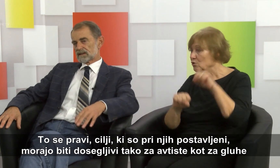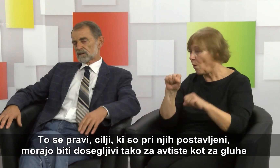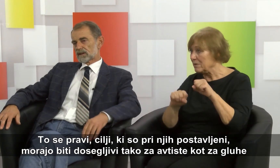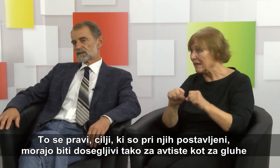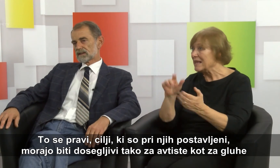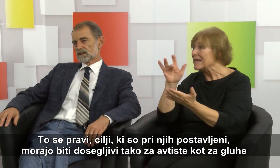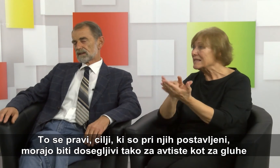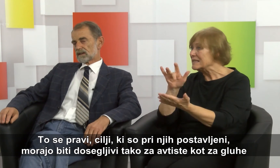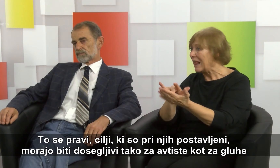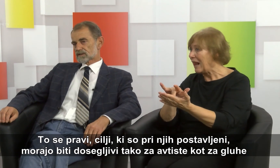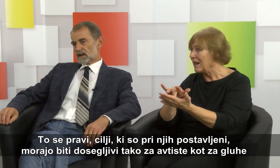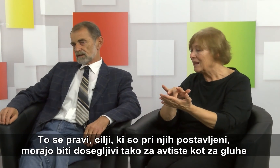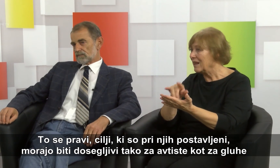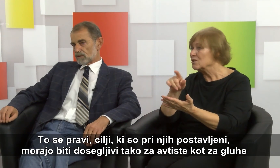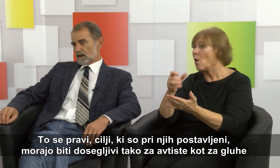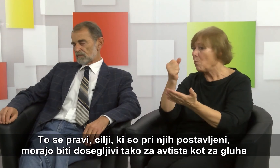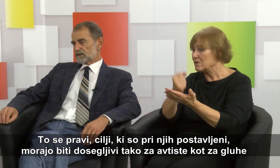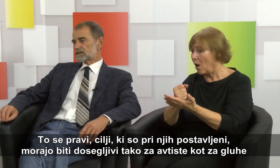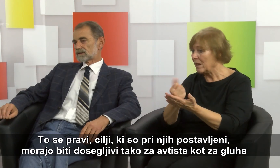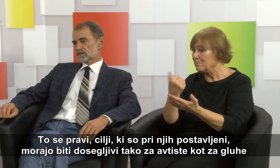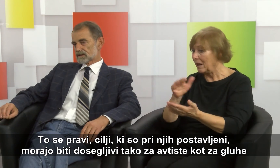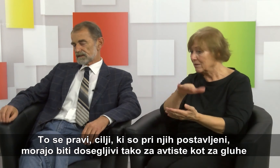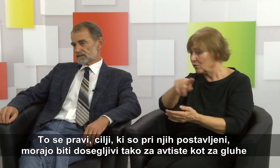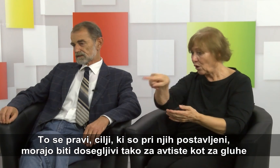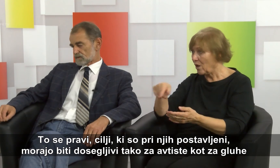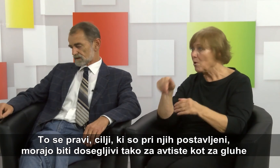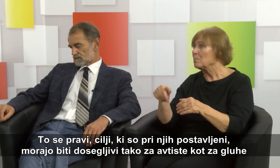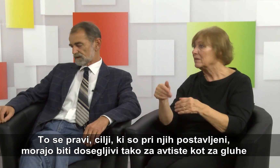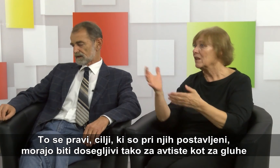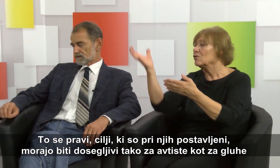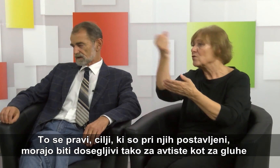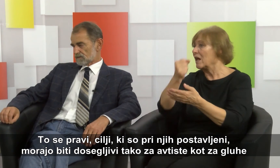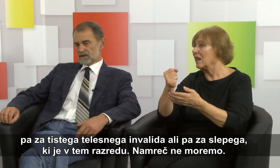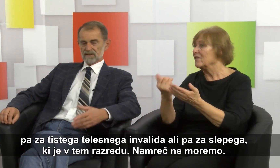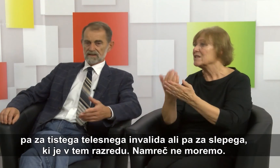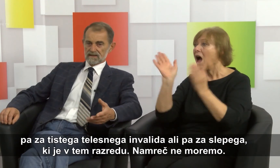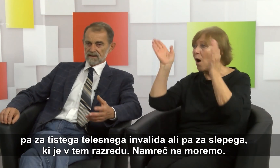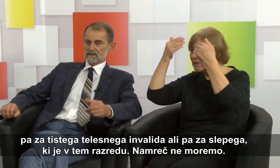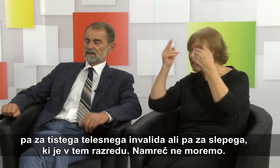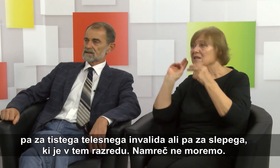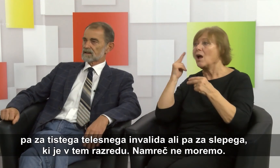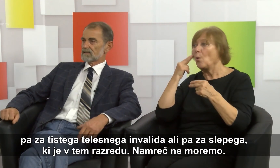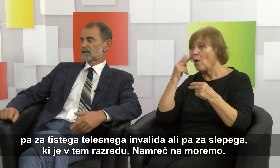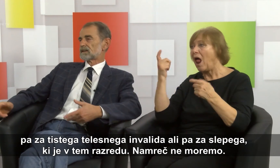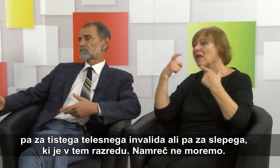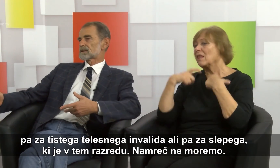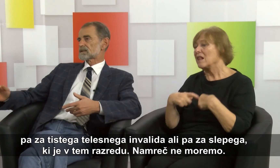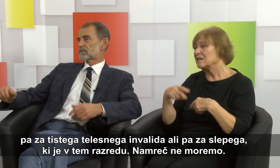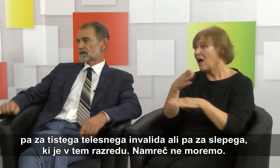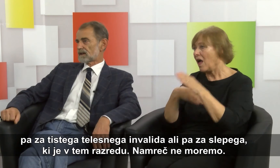so pred njih postavljeni, morajo biti dosegljivi tako za avtiste kot za gluhe, pa za tistega telesnega invalida ali pa za slepega,